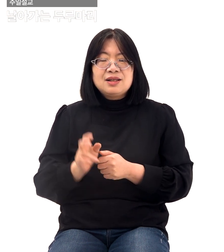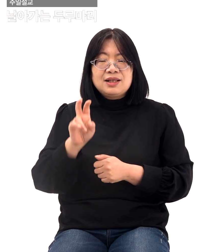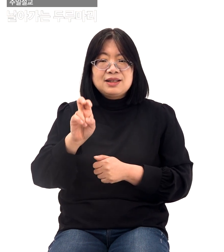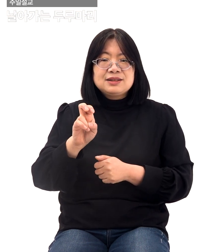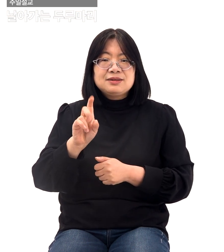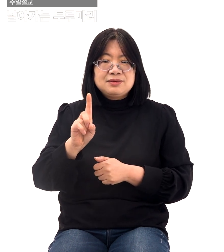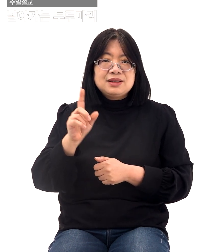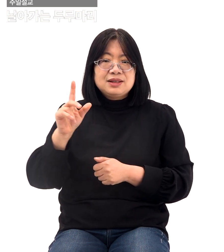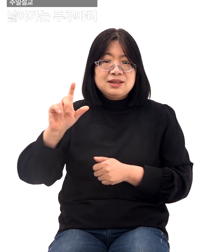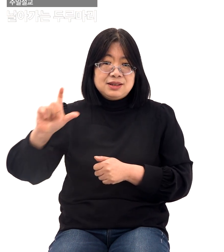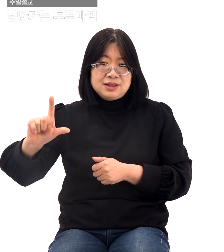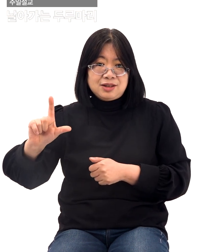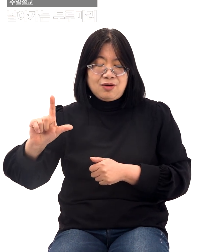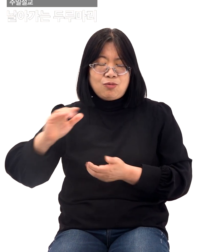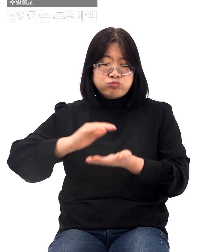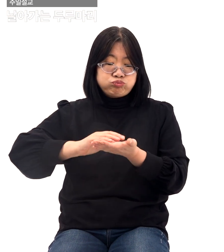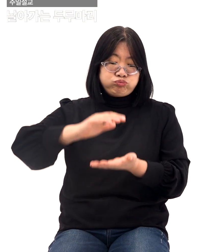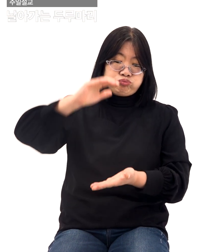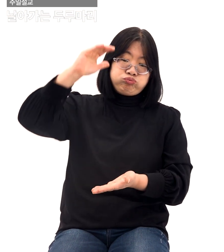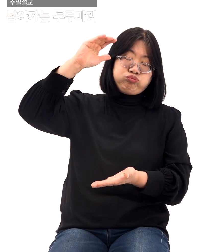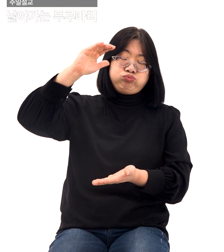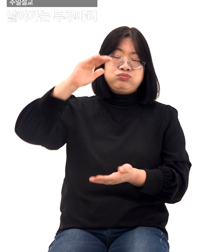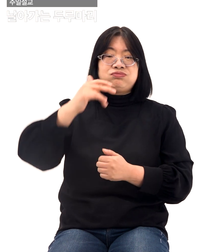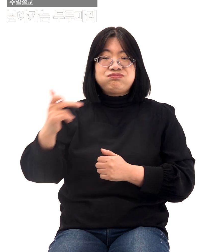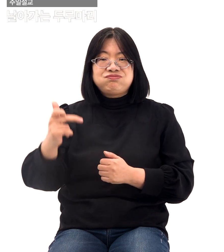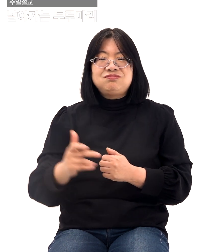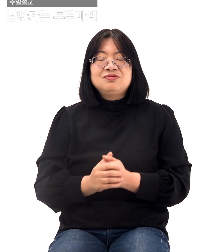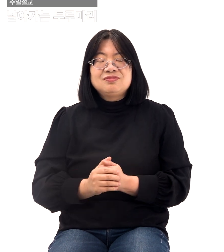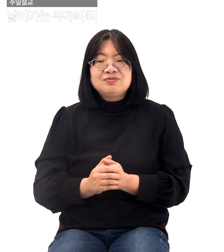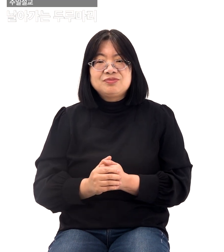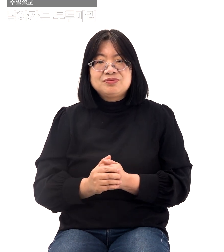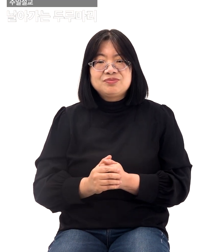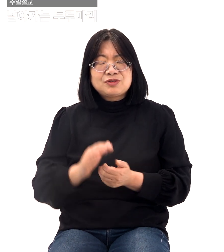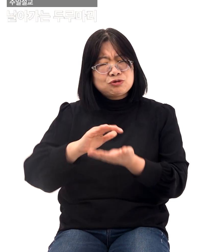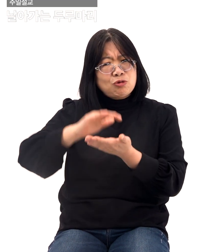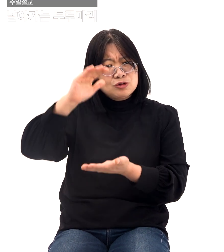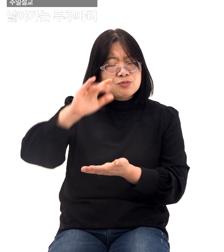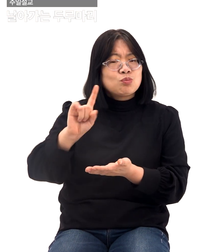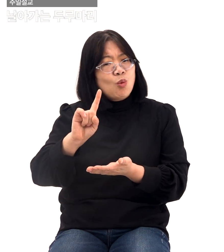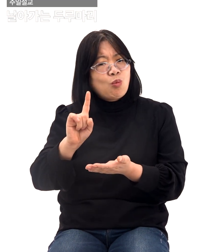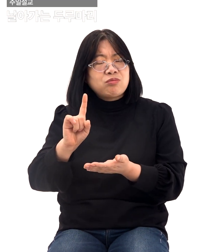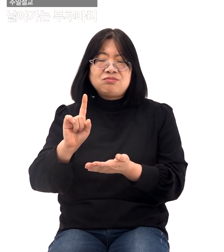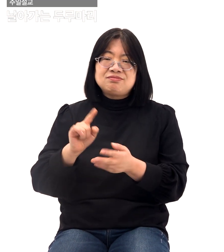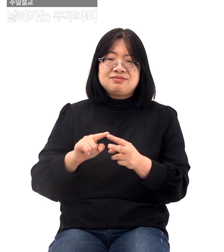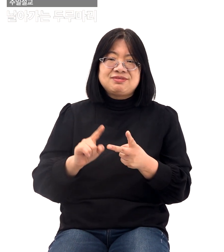22리터 분량이 됩니다. 그러니까 꽤 큰 통이 되겠죠. 뭐 통이든 뭐 어쨌든